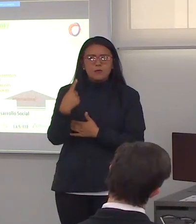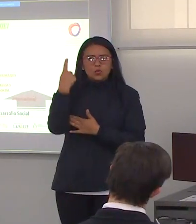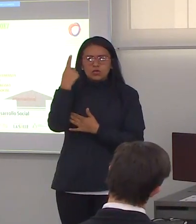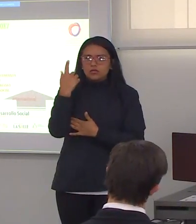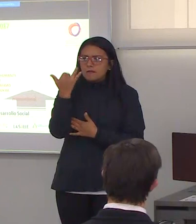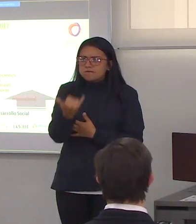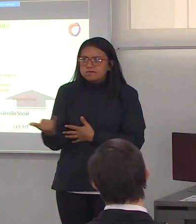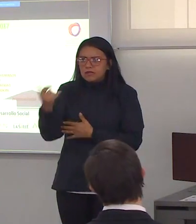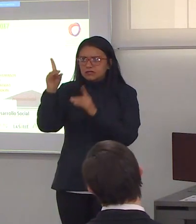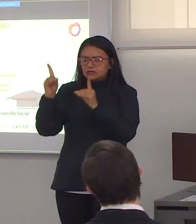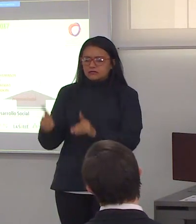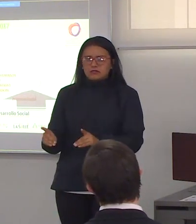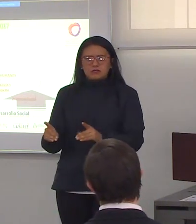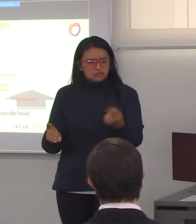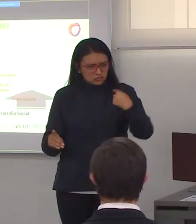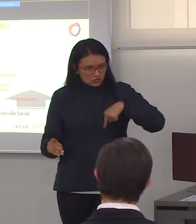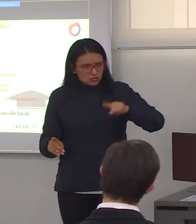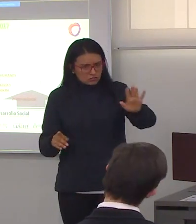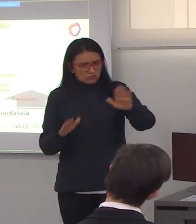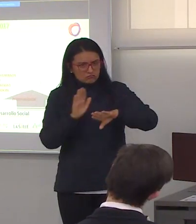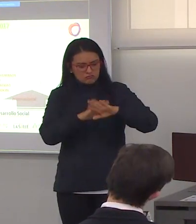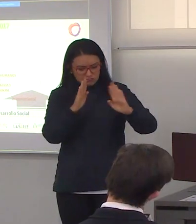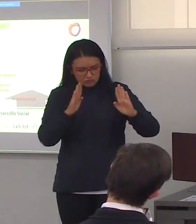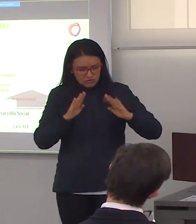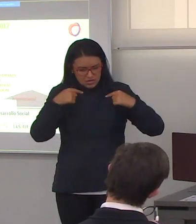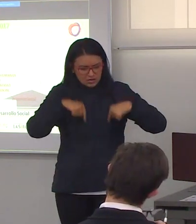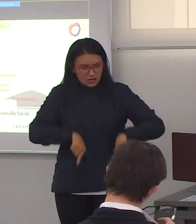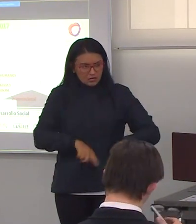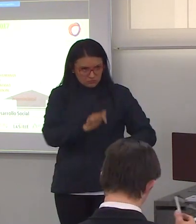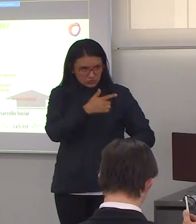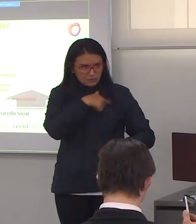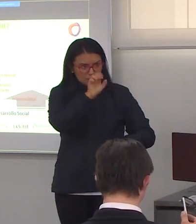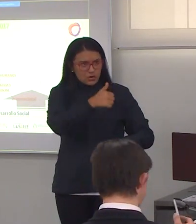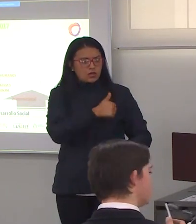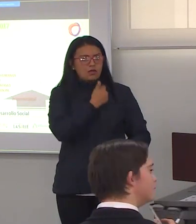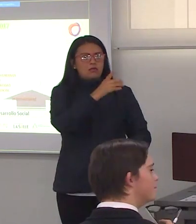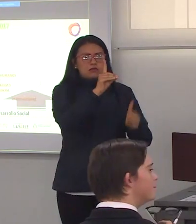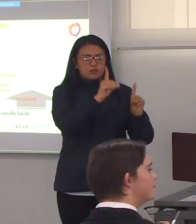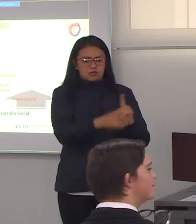toman decisiones y decir oye nosotros estamos aquí ustedes no pueden tomar decisiones por nosotros